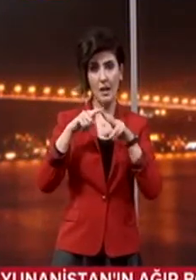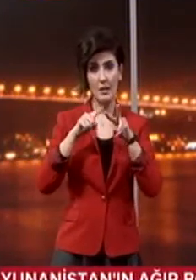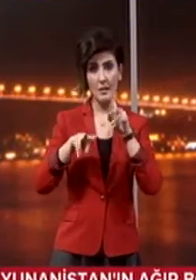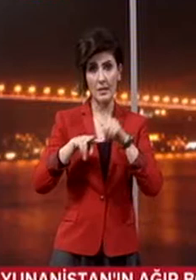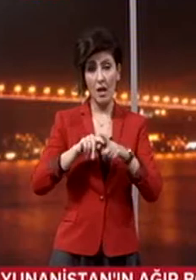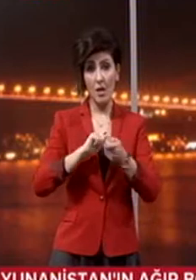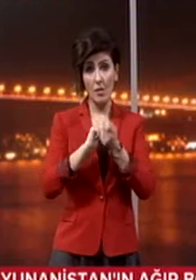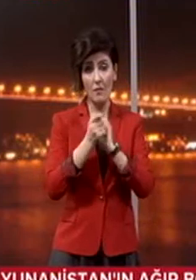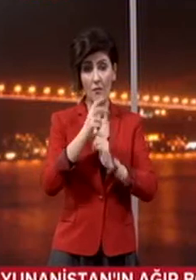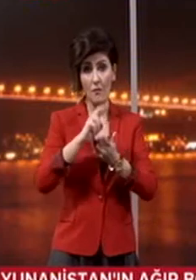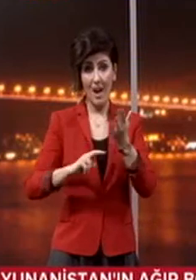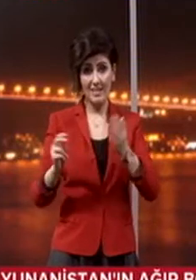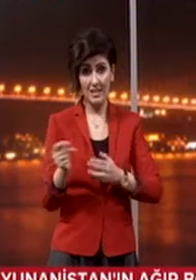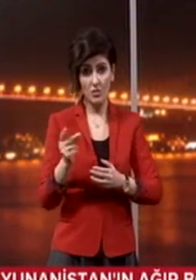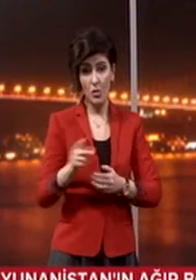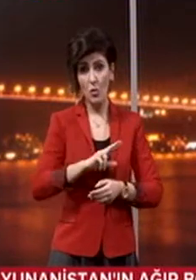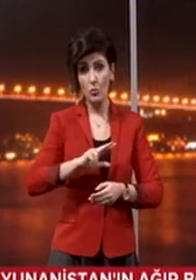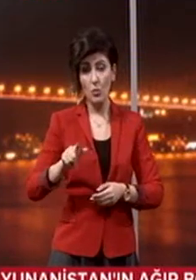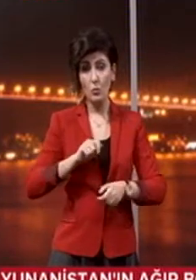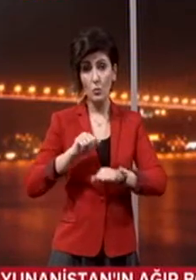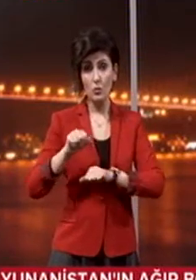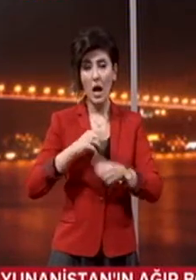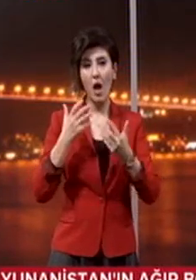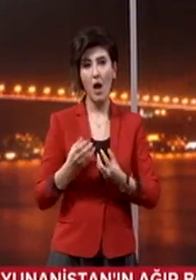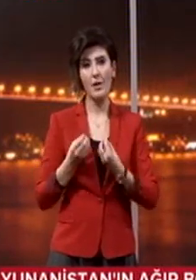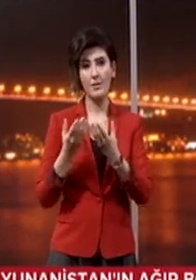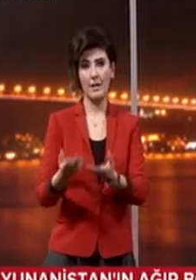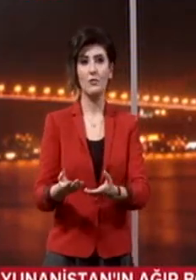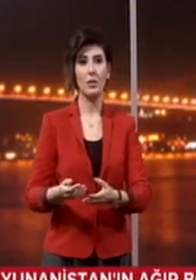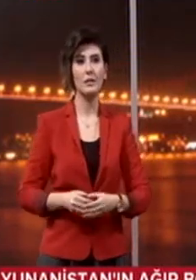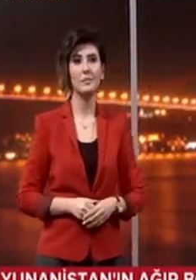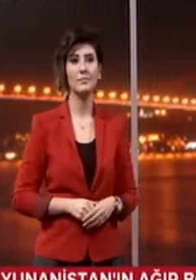Atina reformlarla vergi kaçakçılığı ve yolsuzlukla mücadeleye ağırlık verecek.